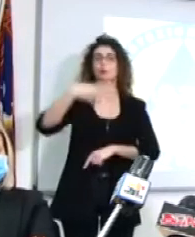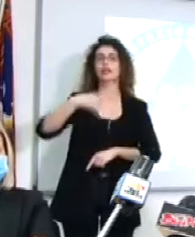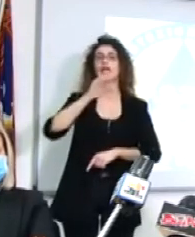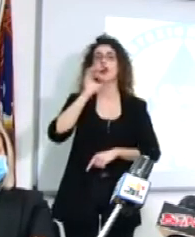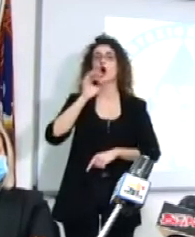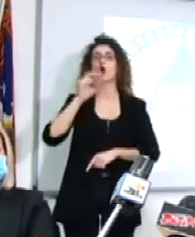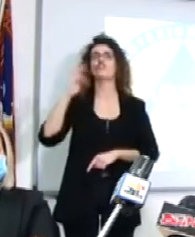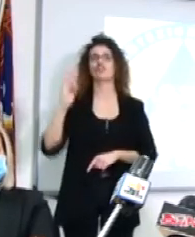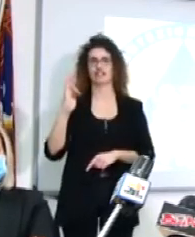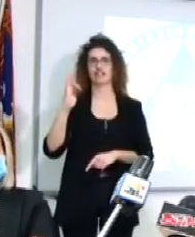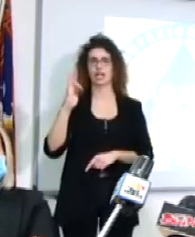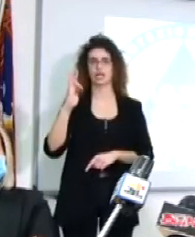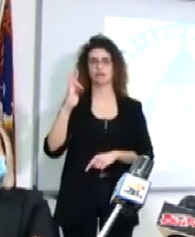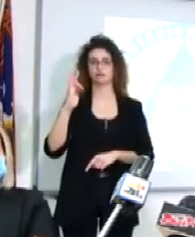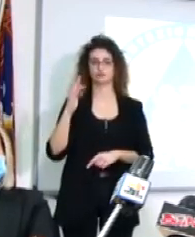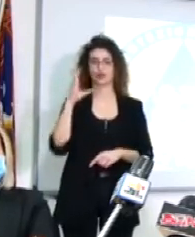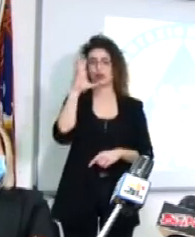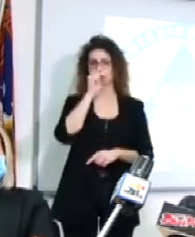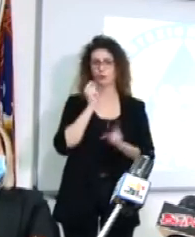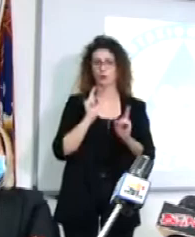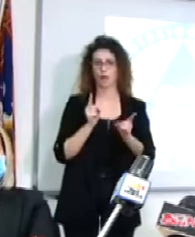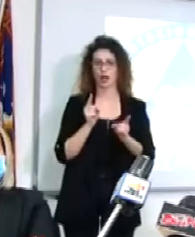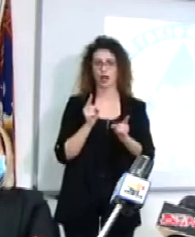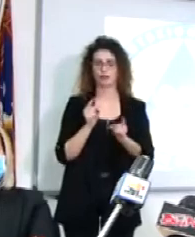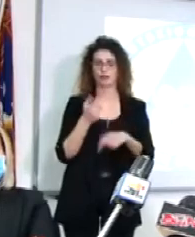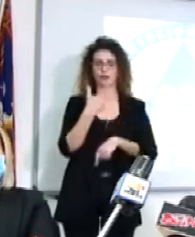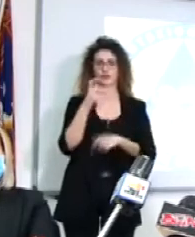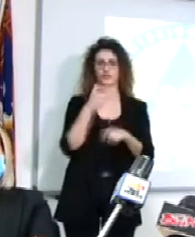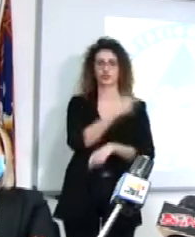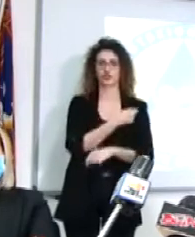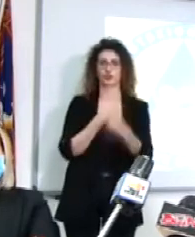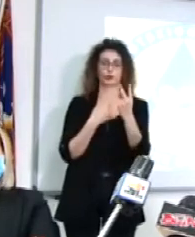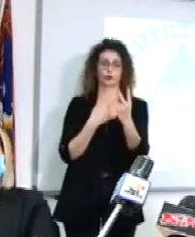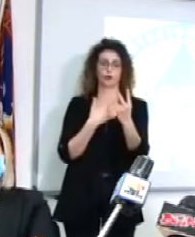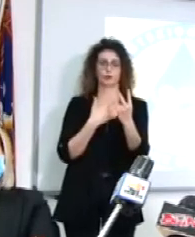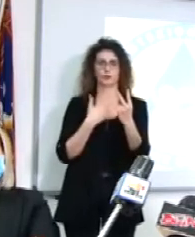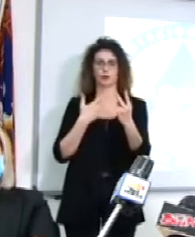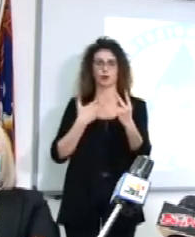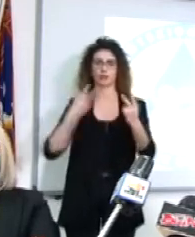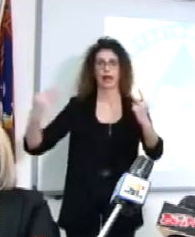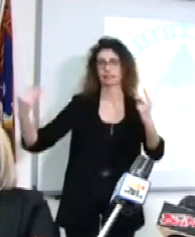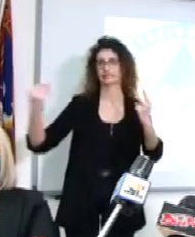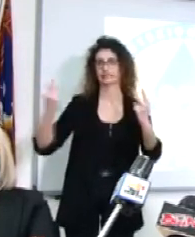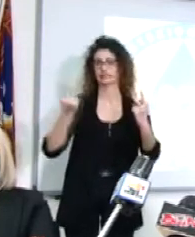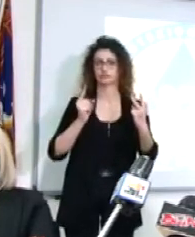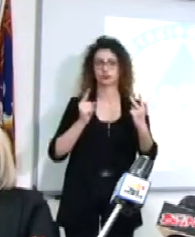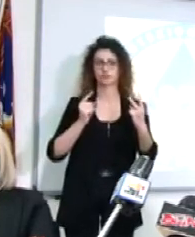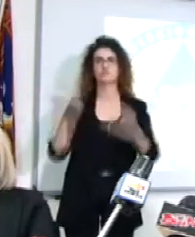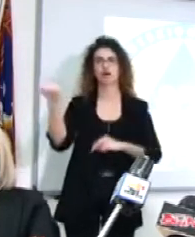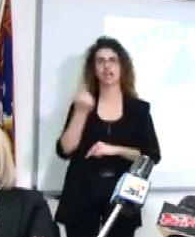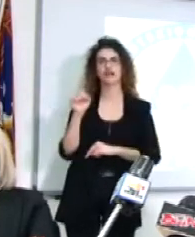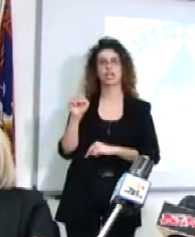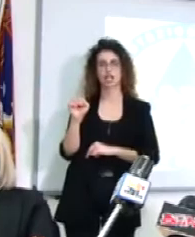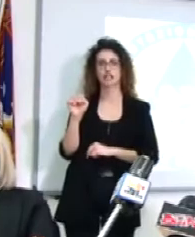isaac capite che essendo peraltro due vaccini che non è che ce n'è proprio da buttar via se ci arriva astra zeneca che molto più